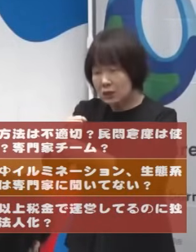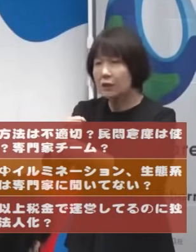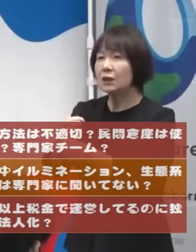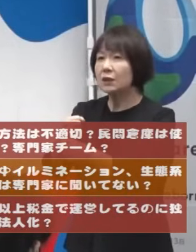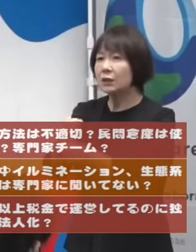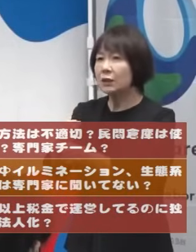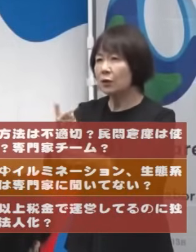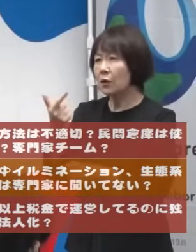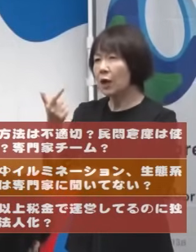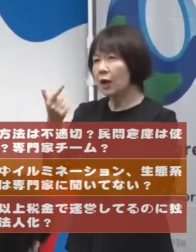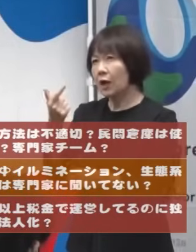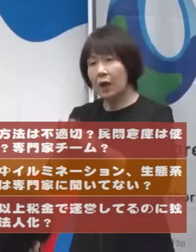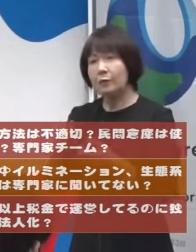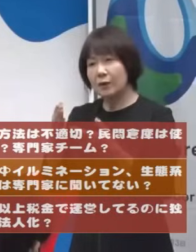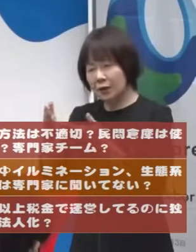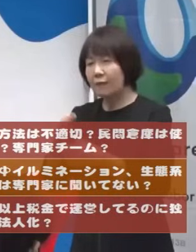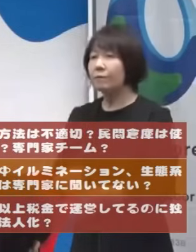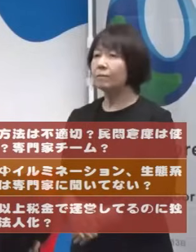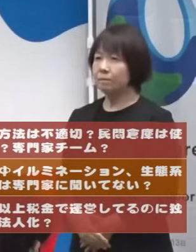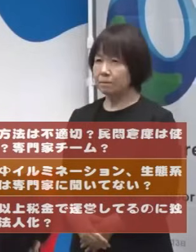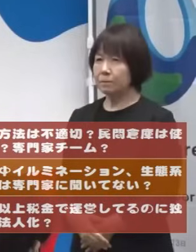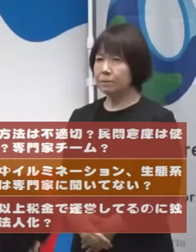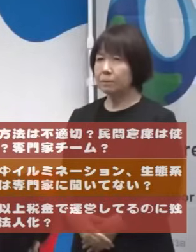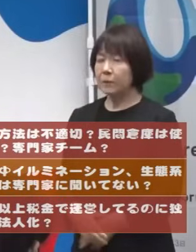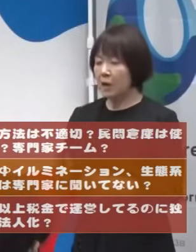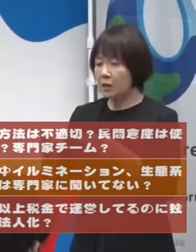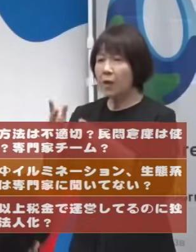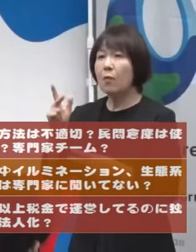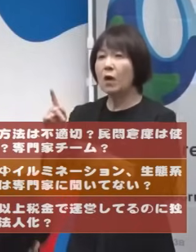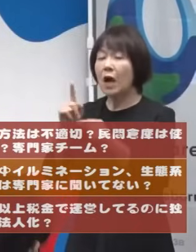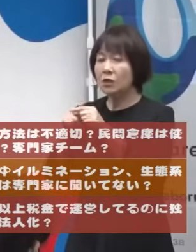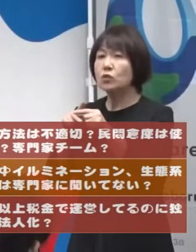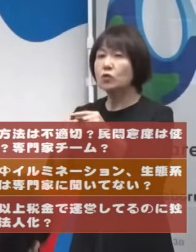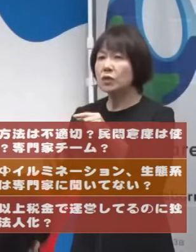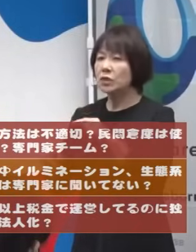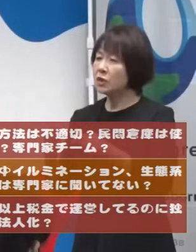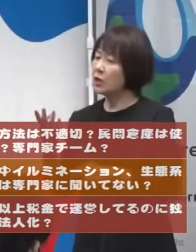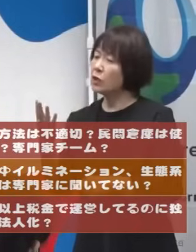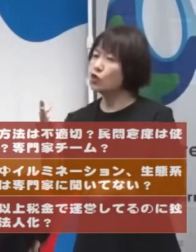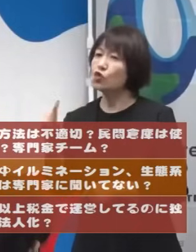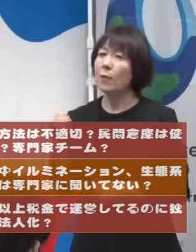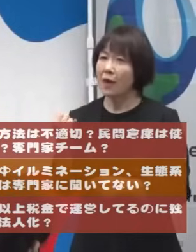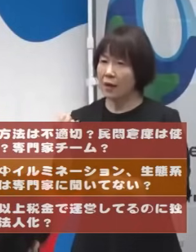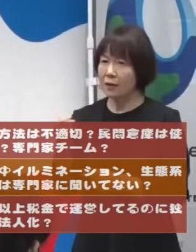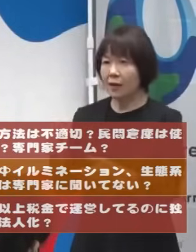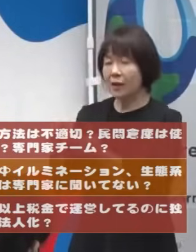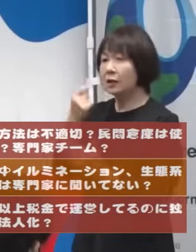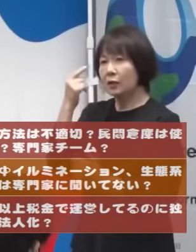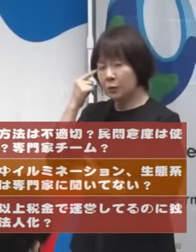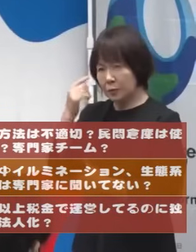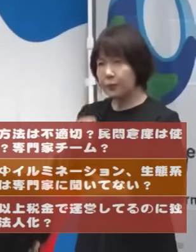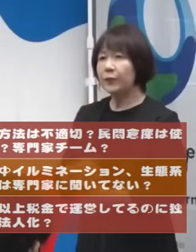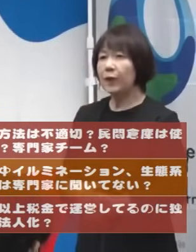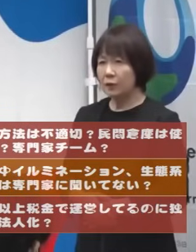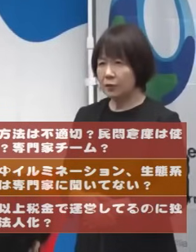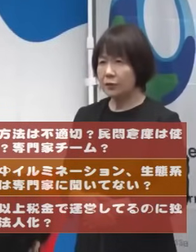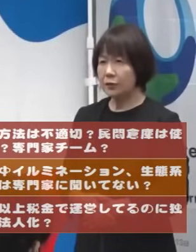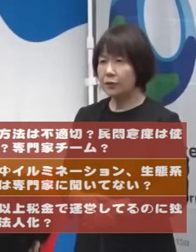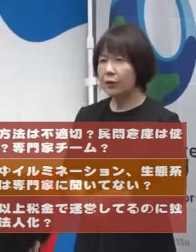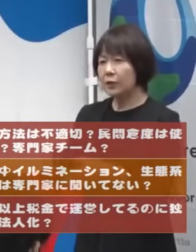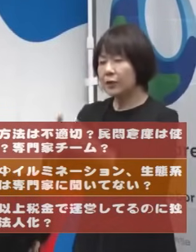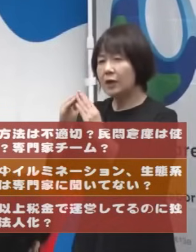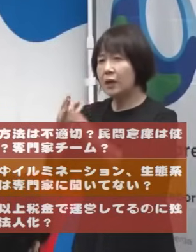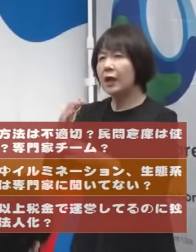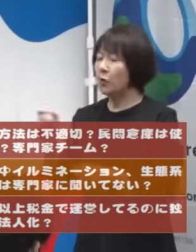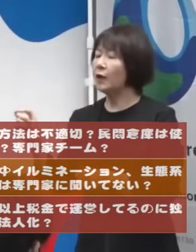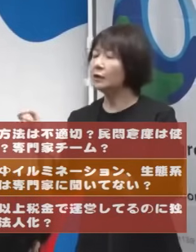っていう目処があれば教えてください。 美術の専門家を中心に数名で立ち上げてもらいたいと思います。でもうこれは立ち上げ時期